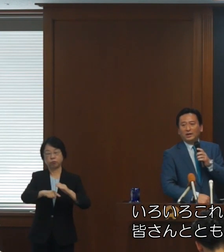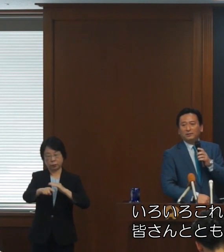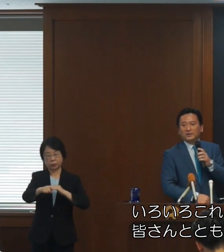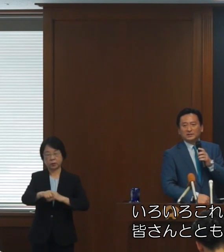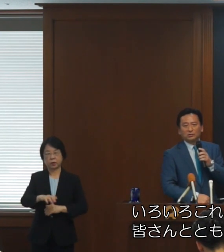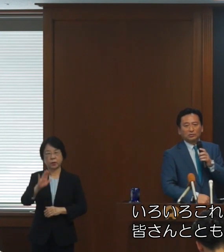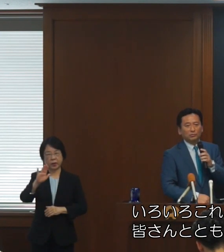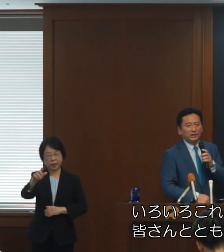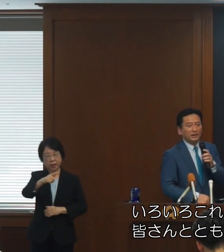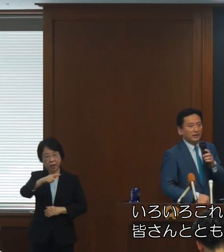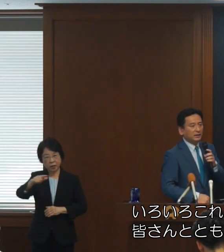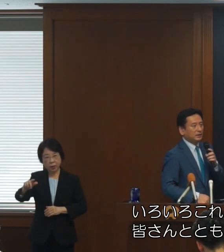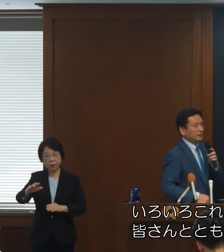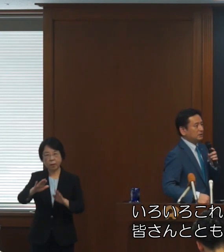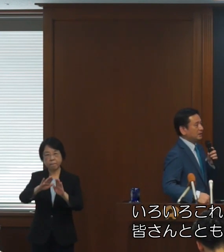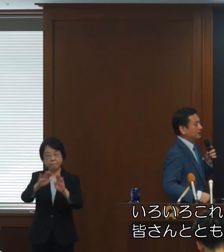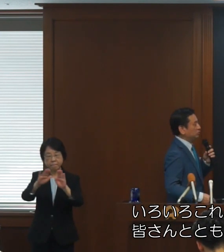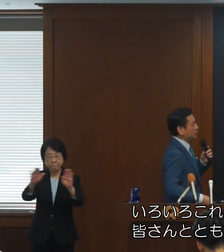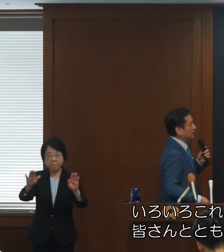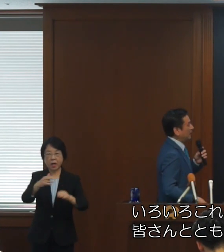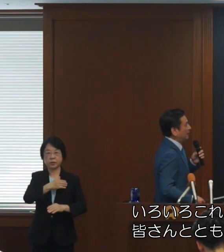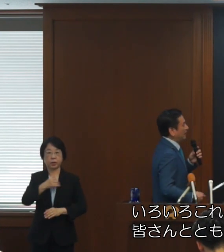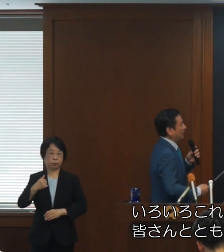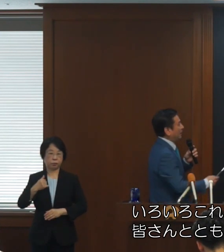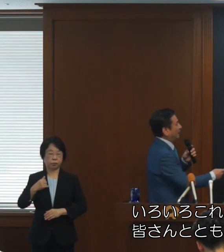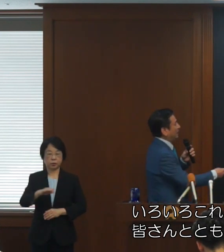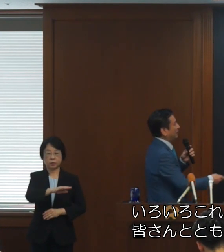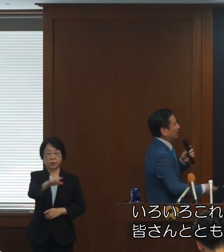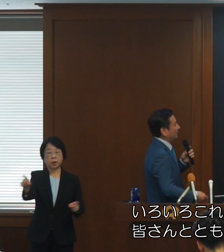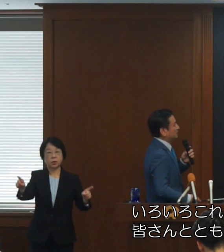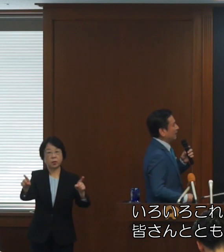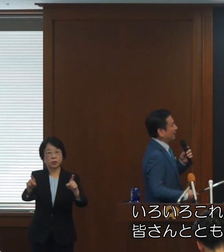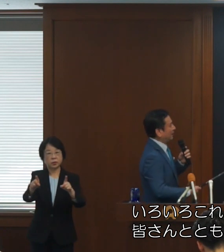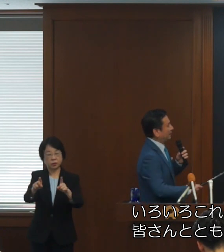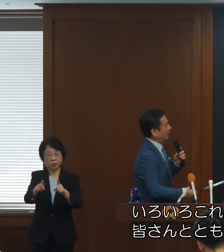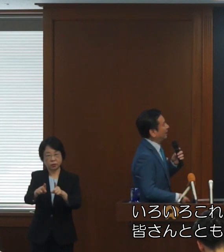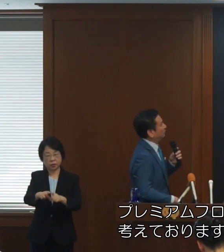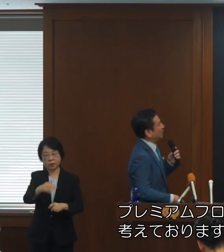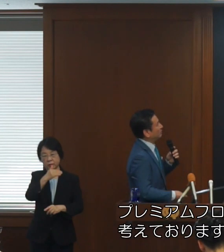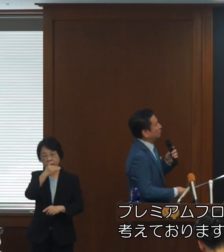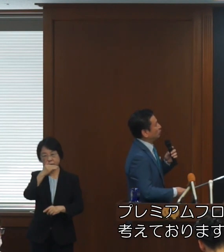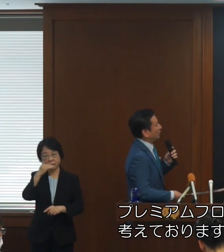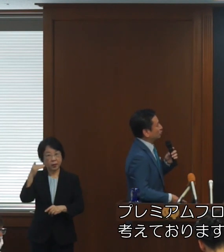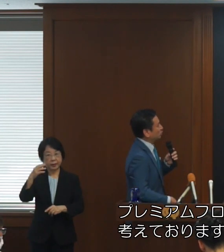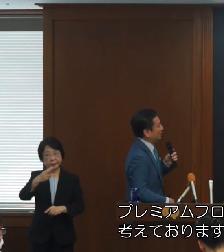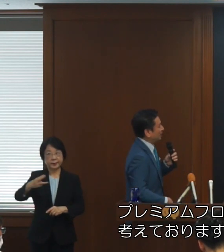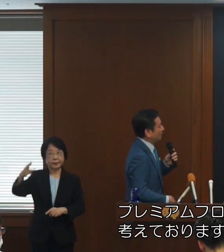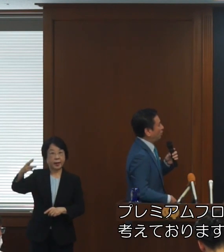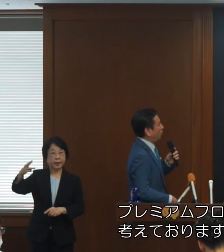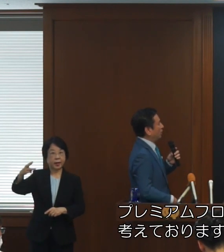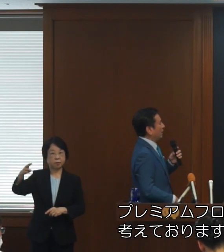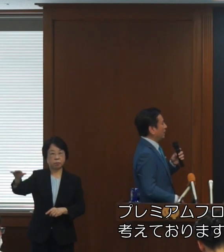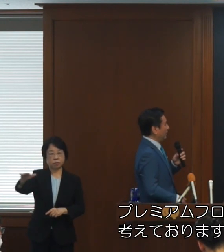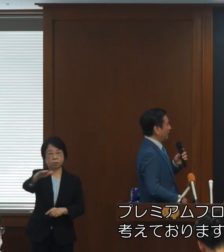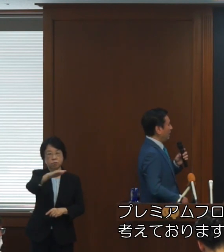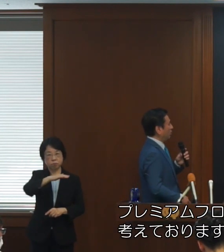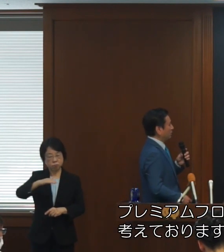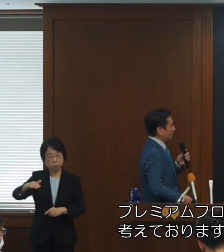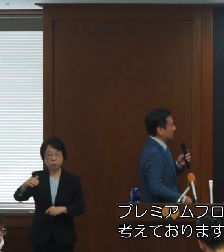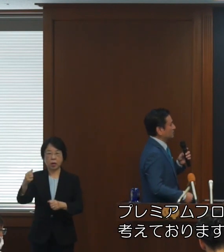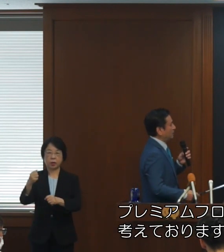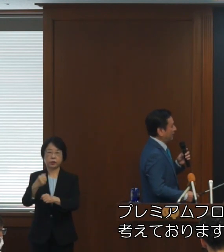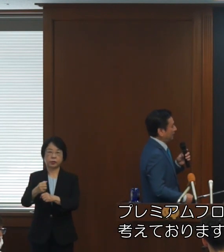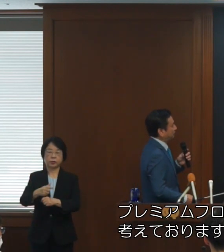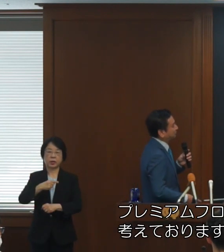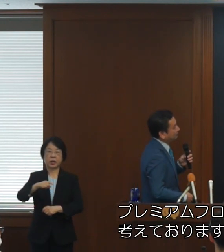思いますけれども皆さんとともに成熟した災害エリアプレミアムフロアを作っていきたいと考えて